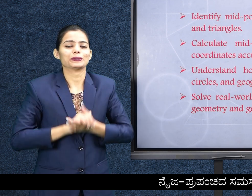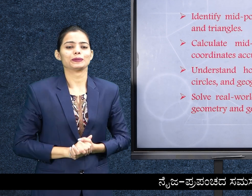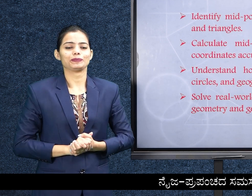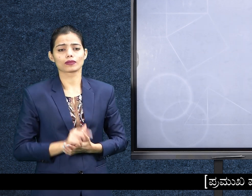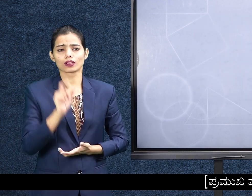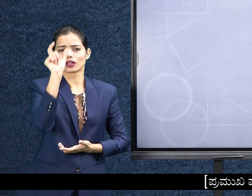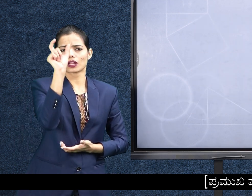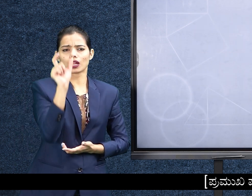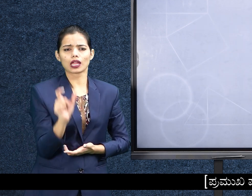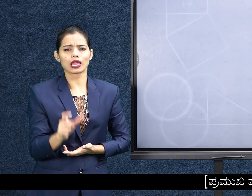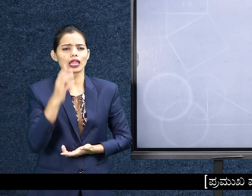ಪ್ರಮುಖ ಪದಗಳು.